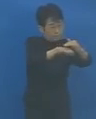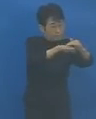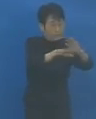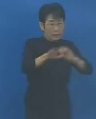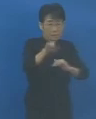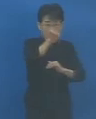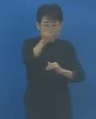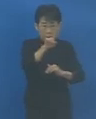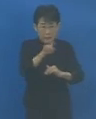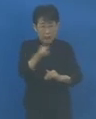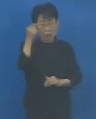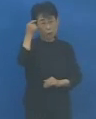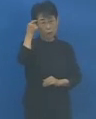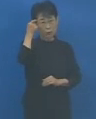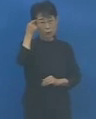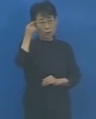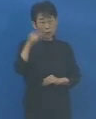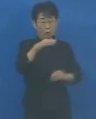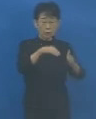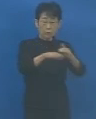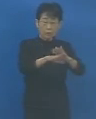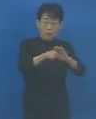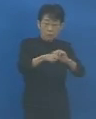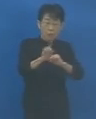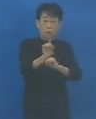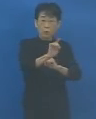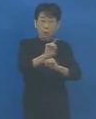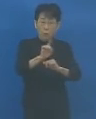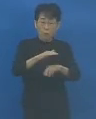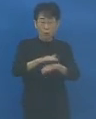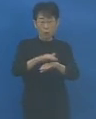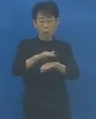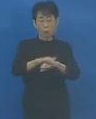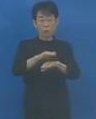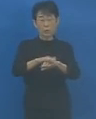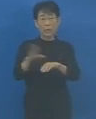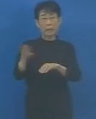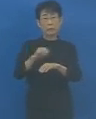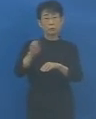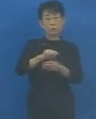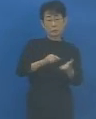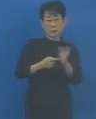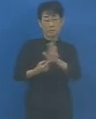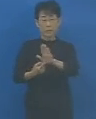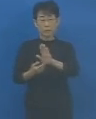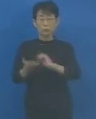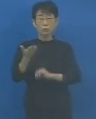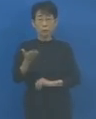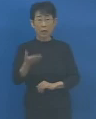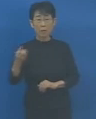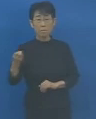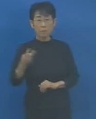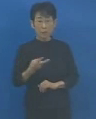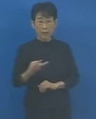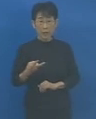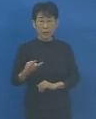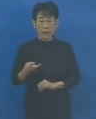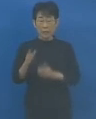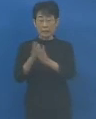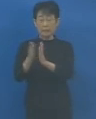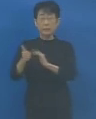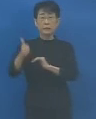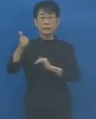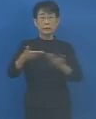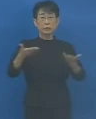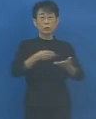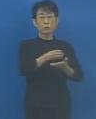うしたものをそのどういうふうに活用して、で、当然知事も職員も変わっていくわけですが、